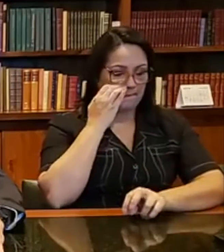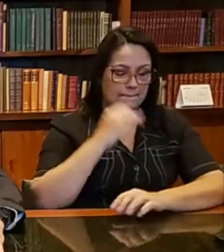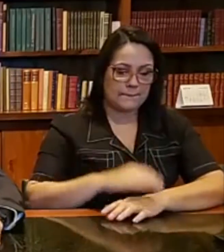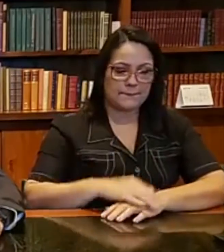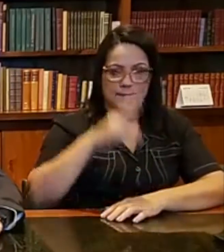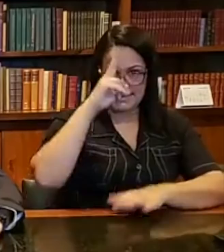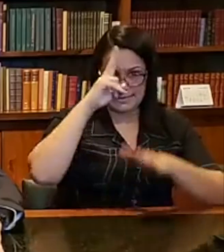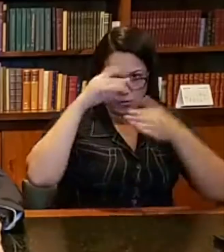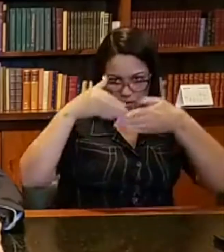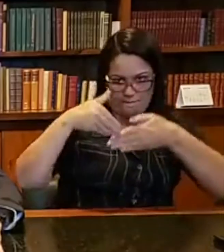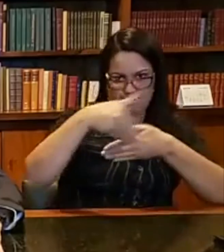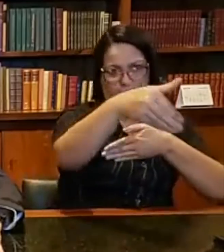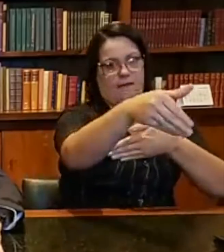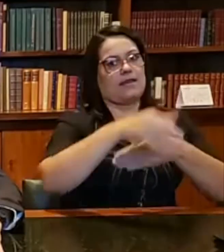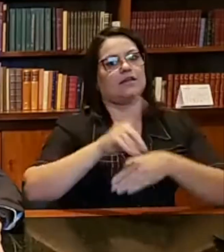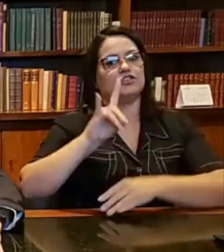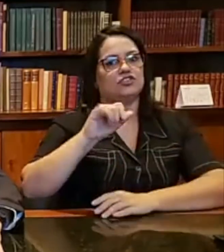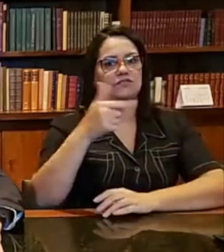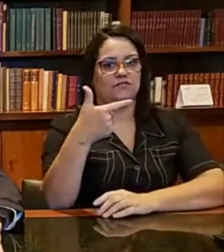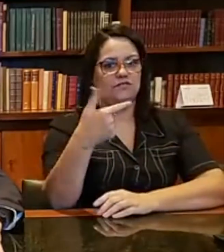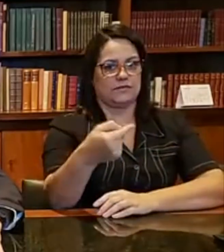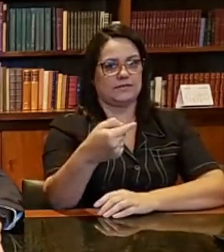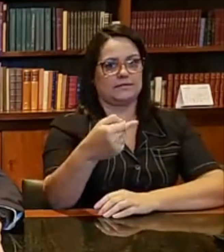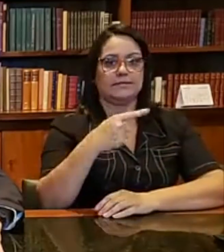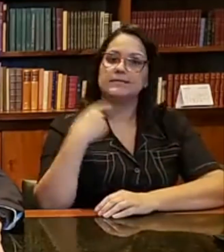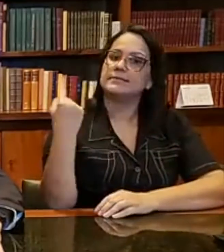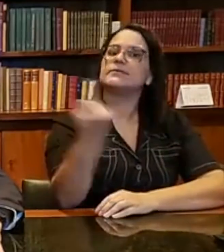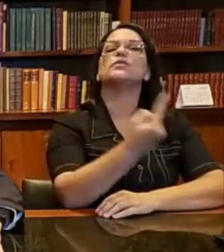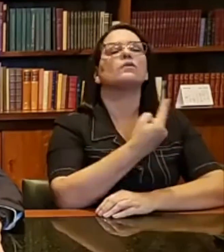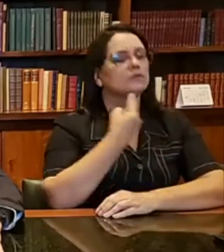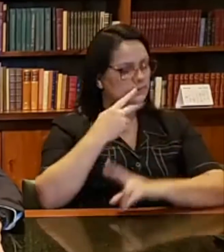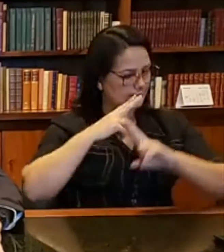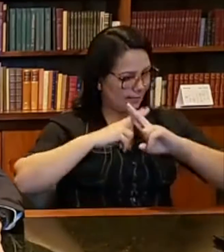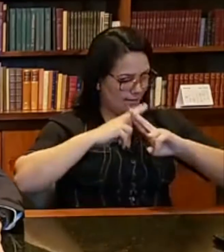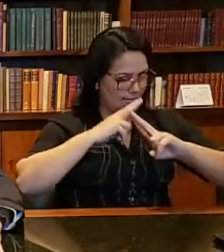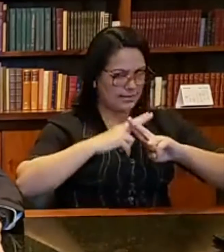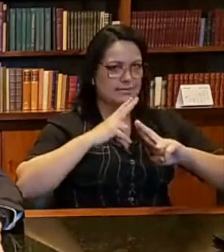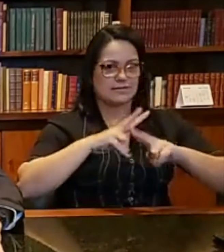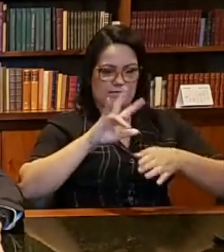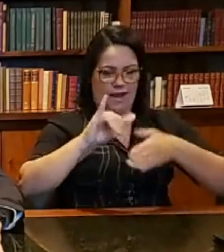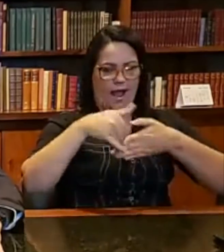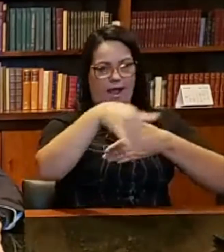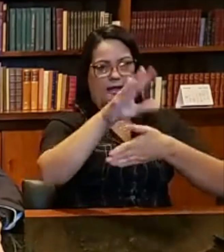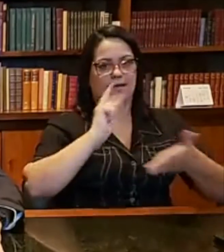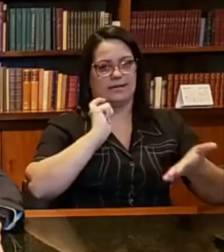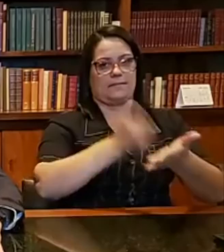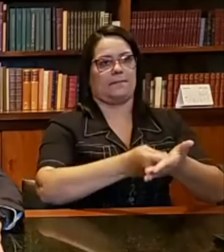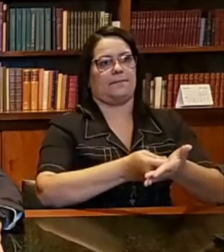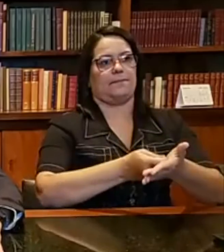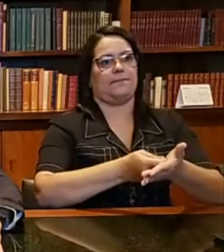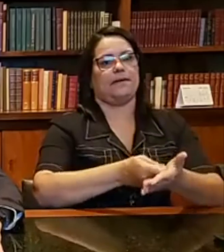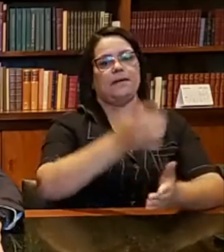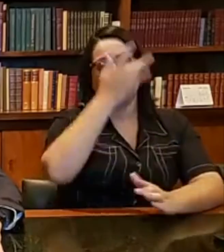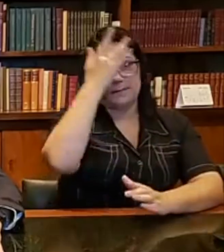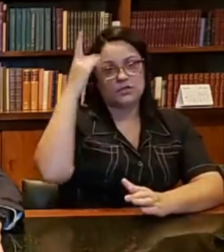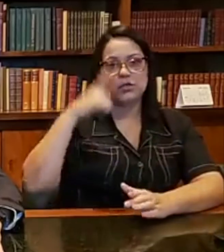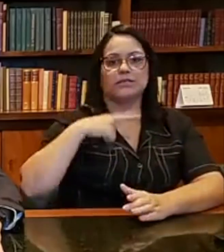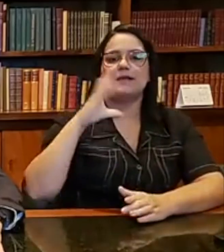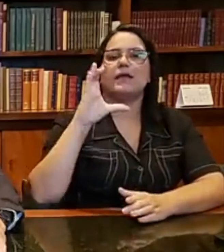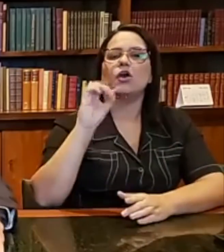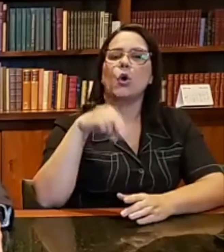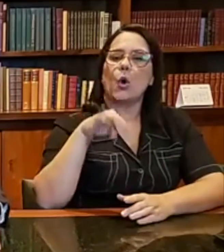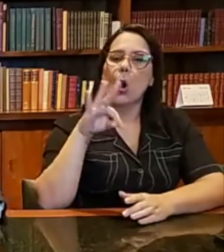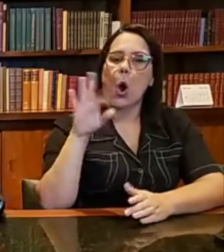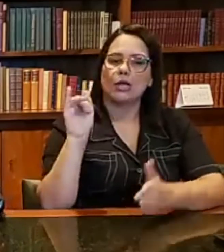do dia 27, nós pagaremos, as pessoas que têm conta digital na